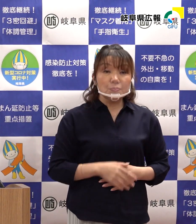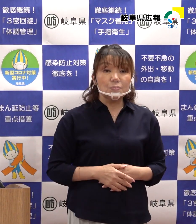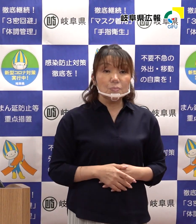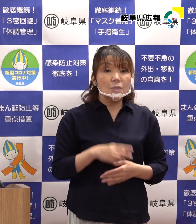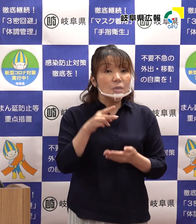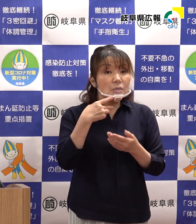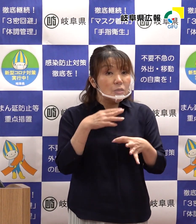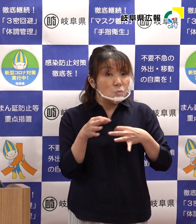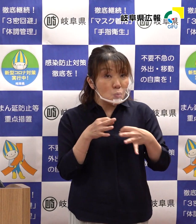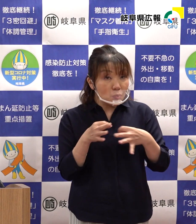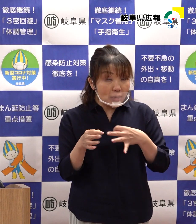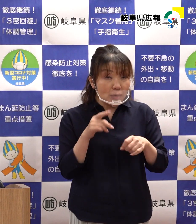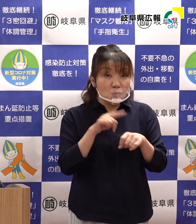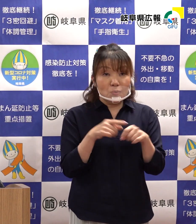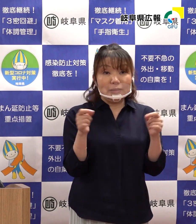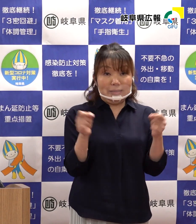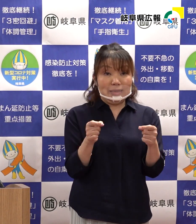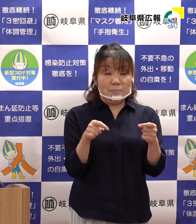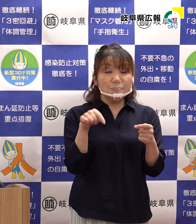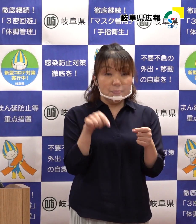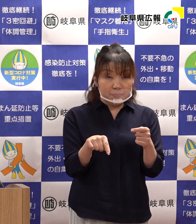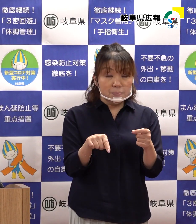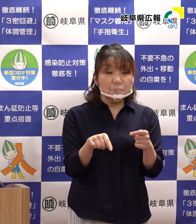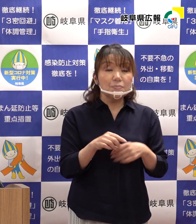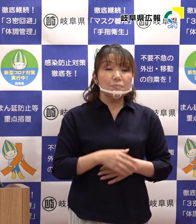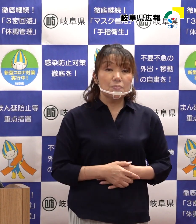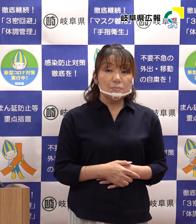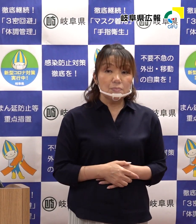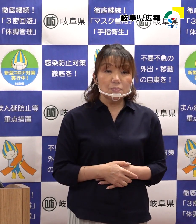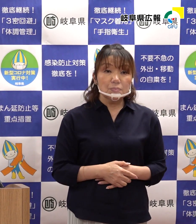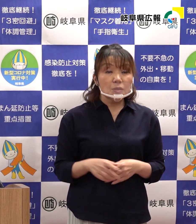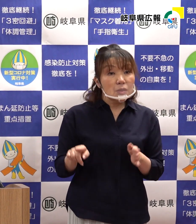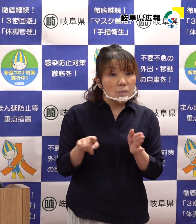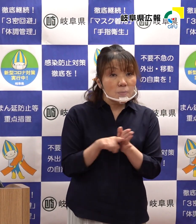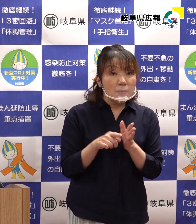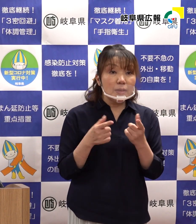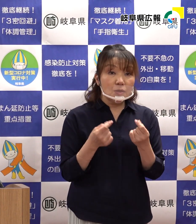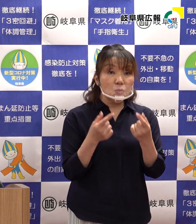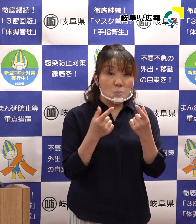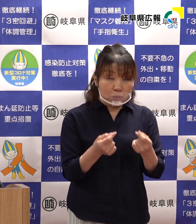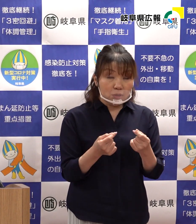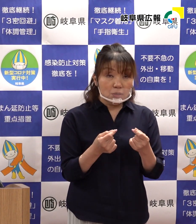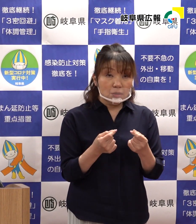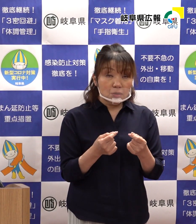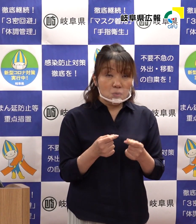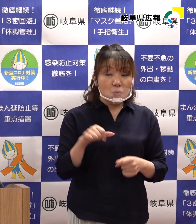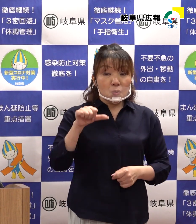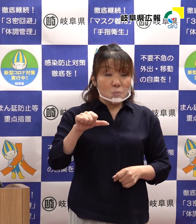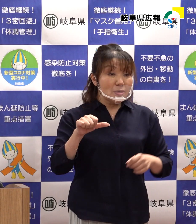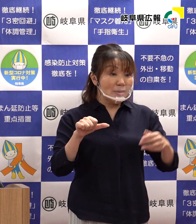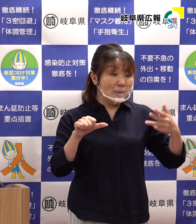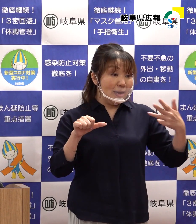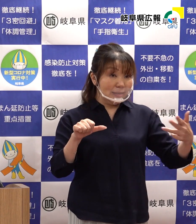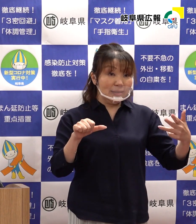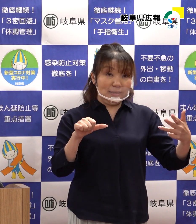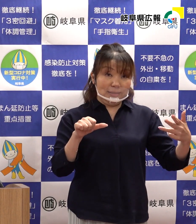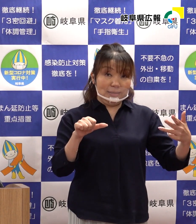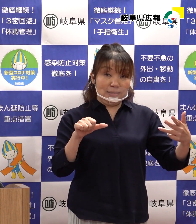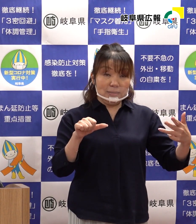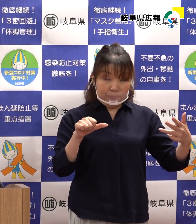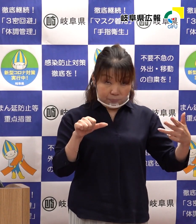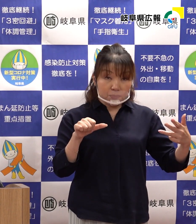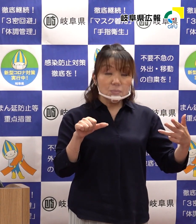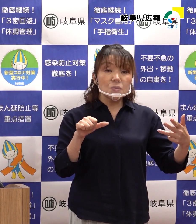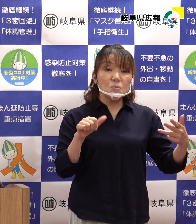飲食店の時短でありますけれども、まあ、これまで通りの5時から8時までということであります